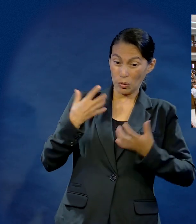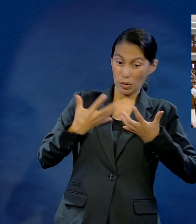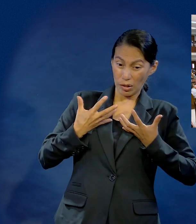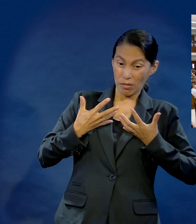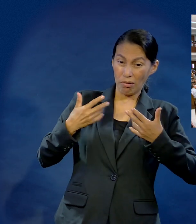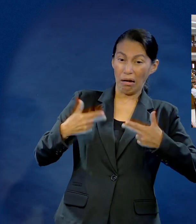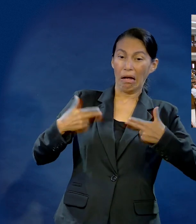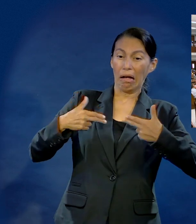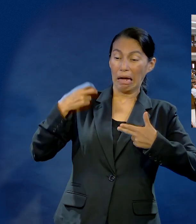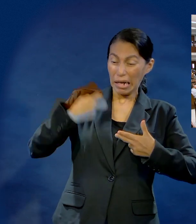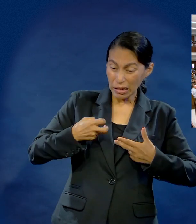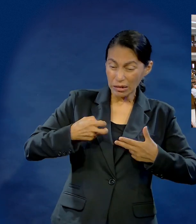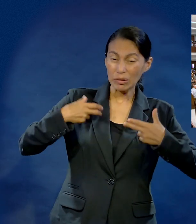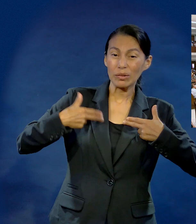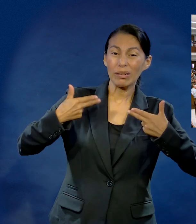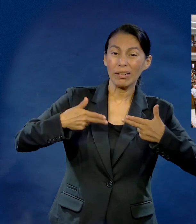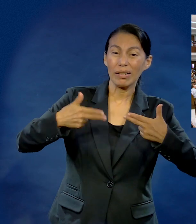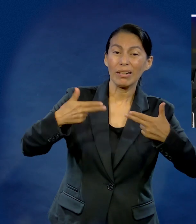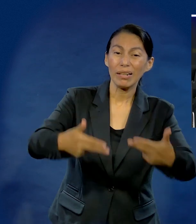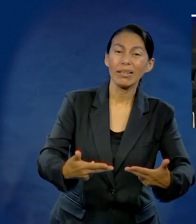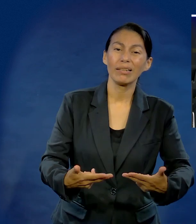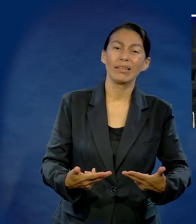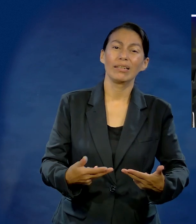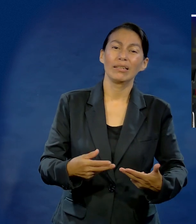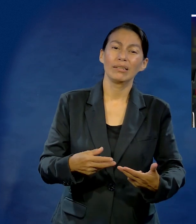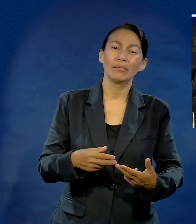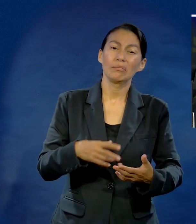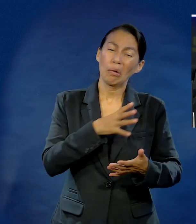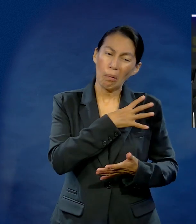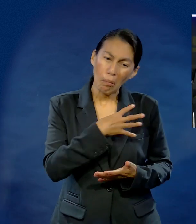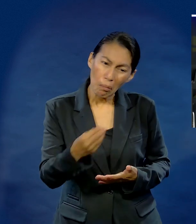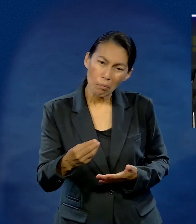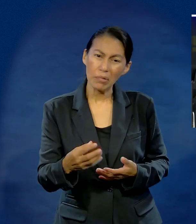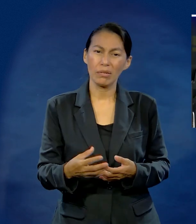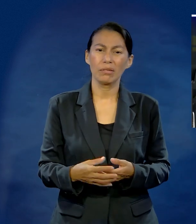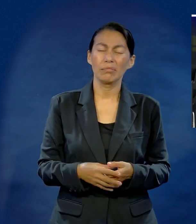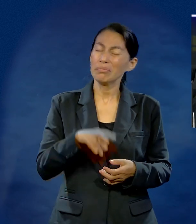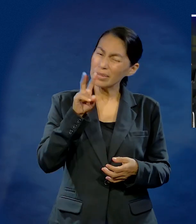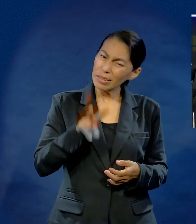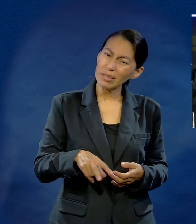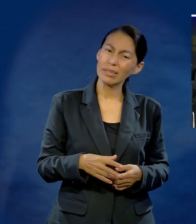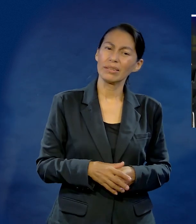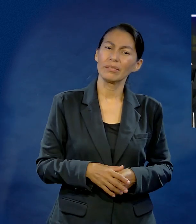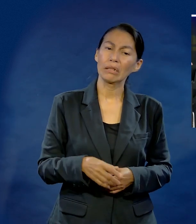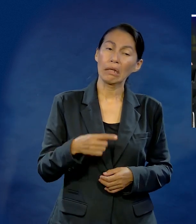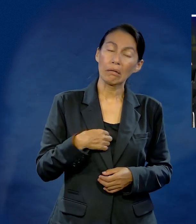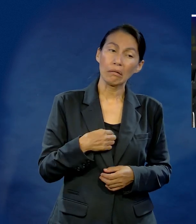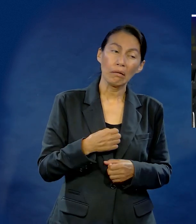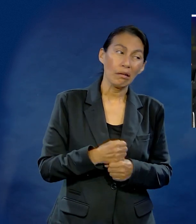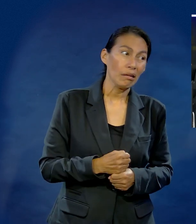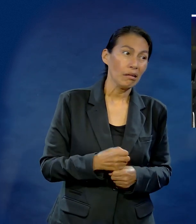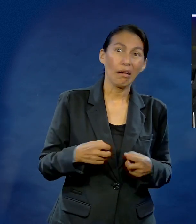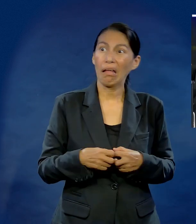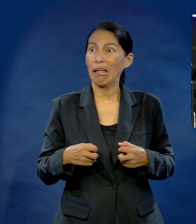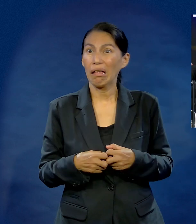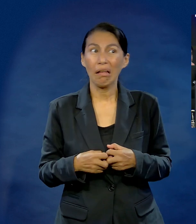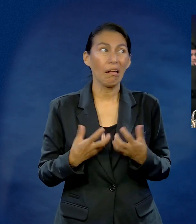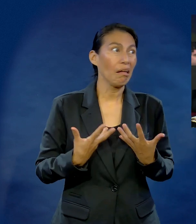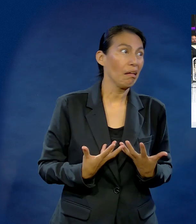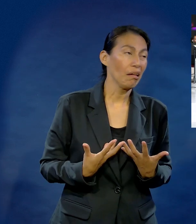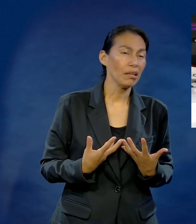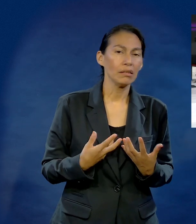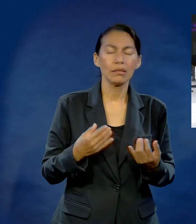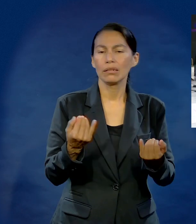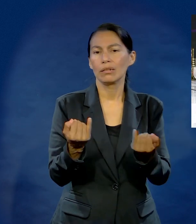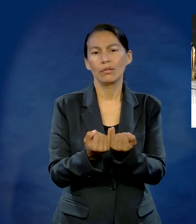Usando la misma estrategia que él. La mentira. Y la pregunta es,